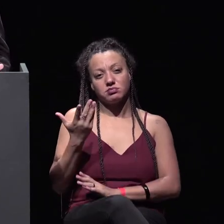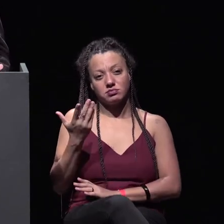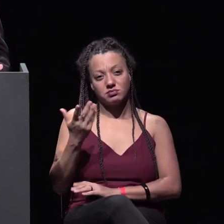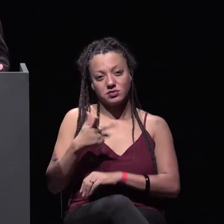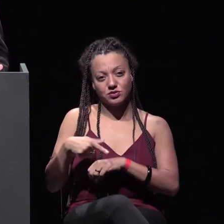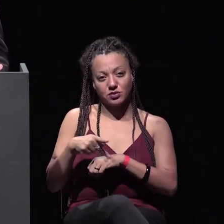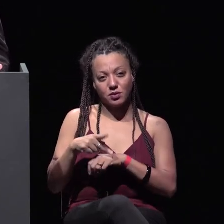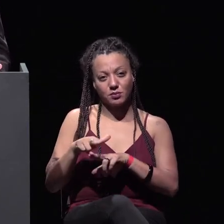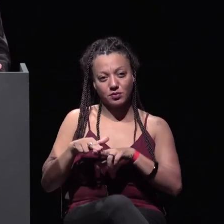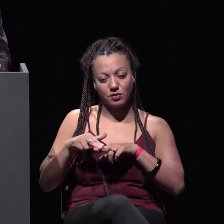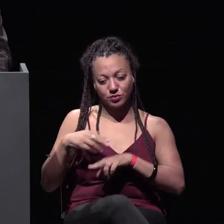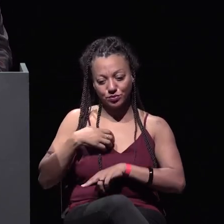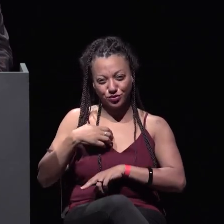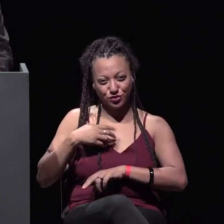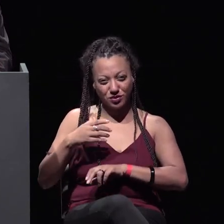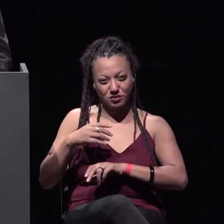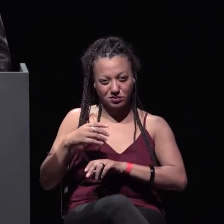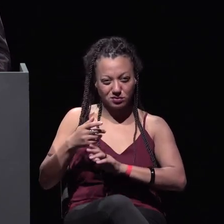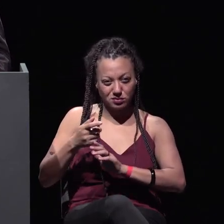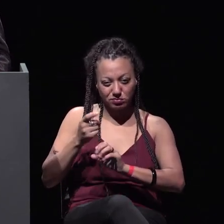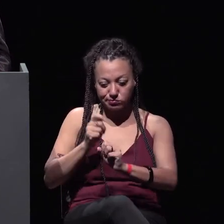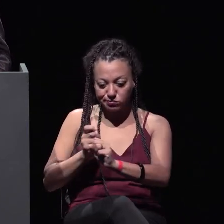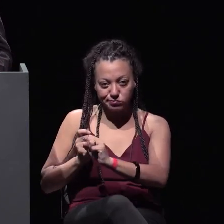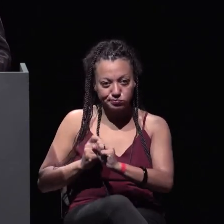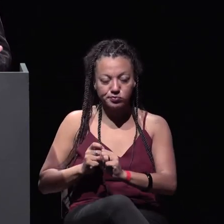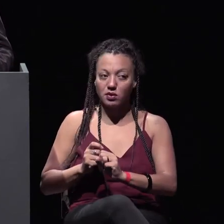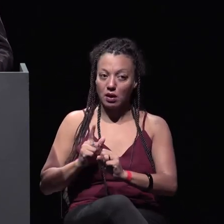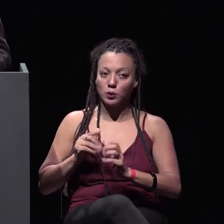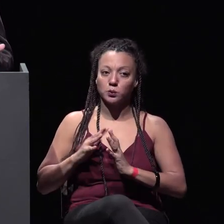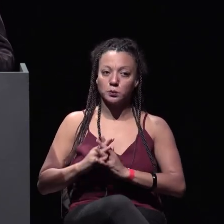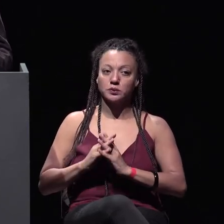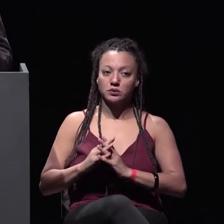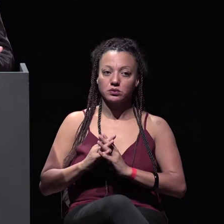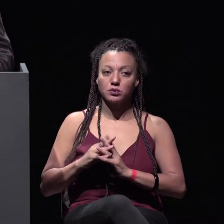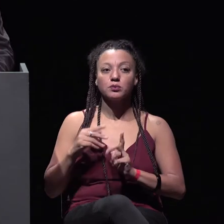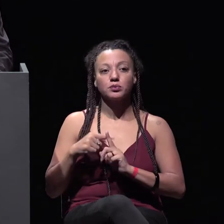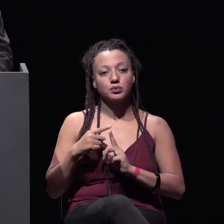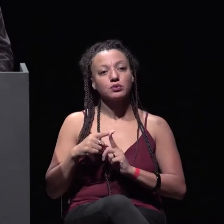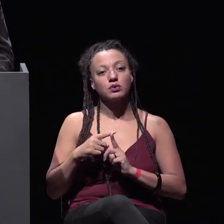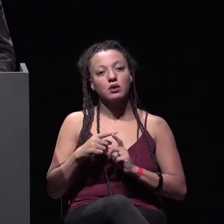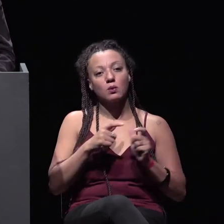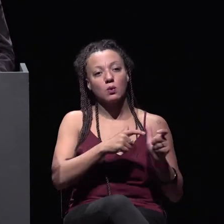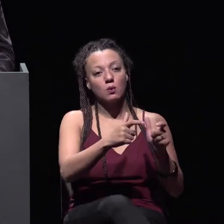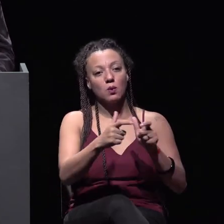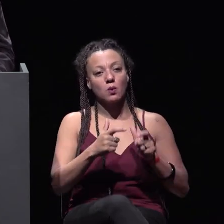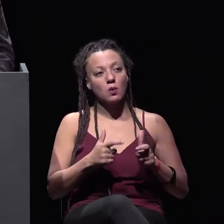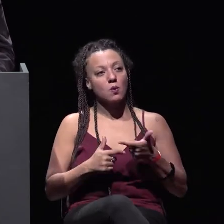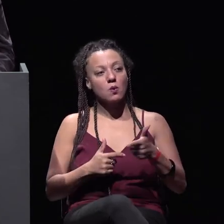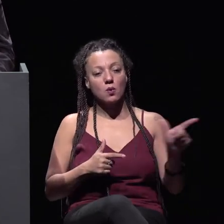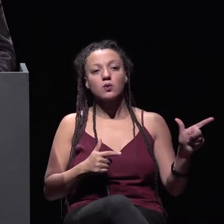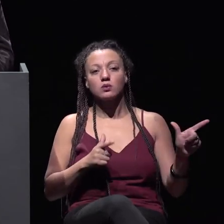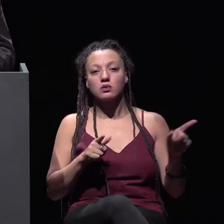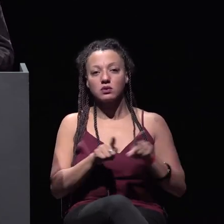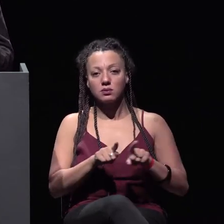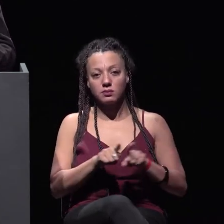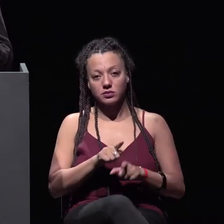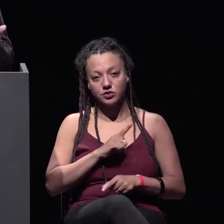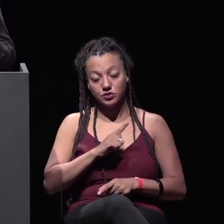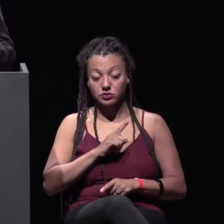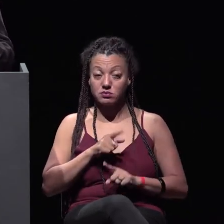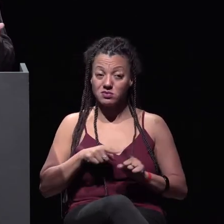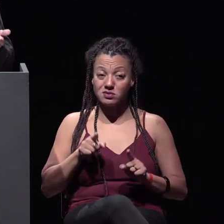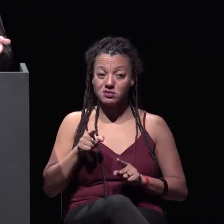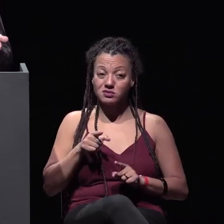estilísticas que ele produz né é uma questão complicada também uma questão que ainda há segue em discussão na enfim com o